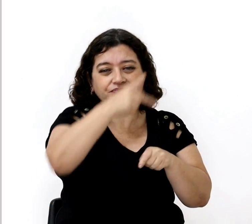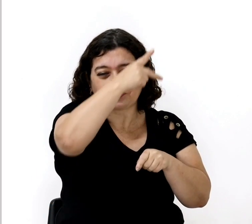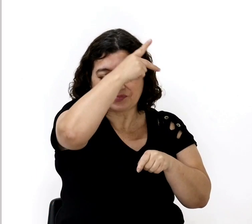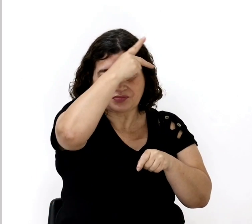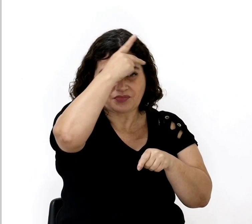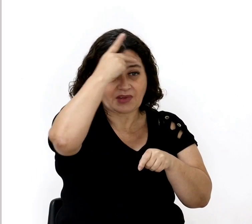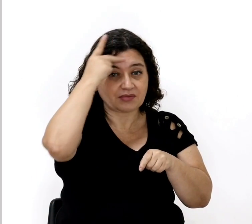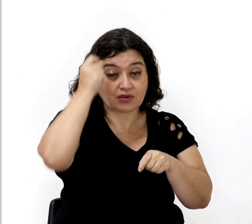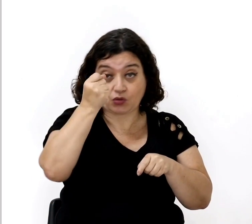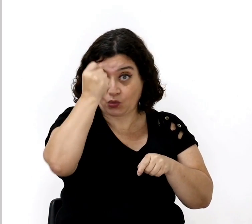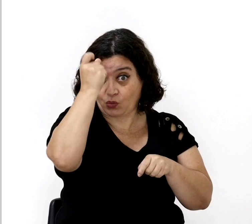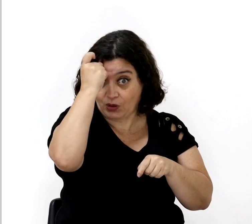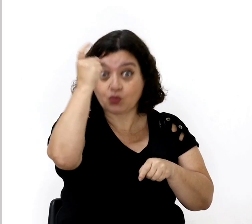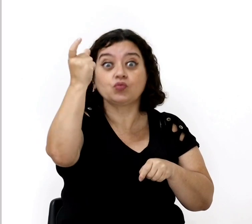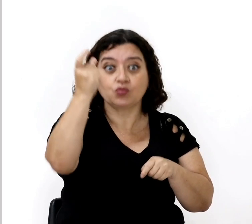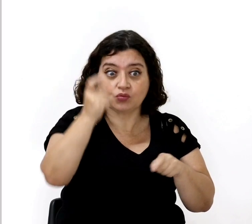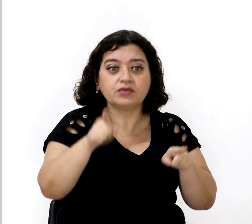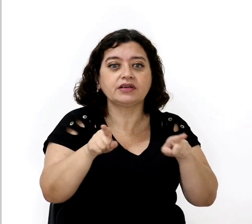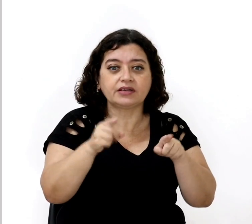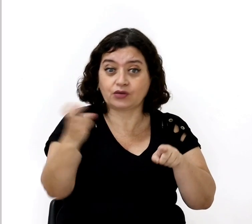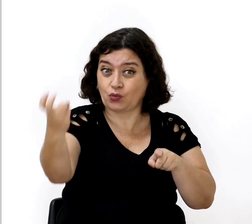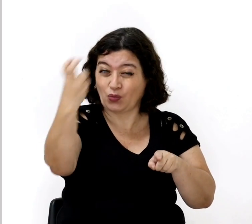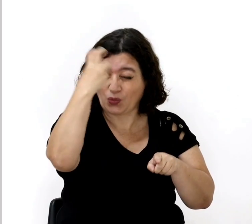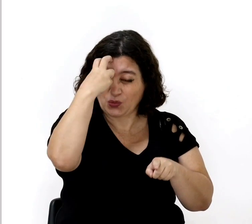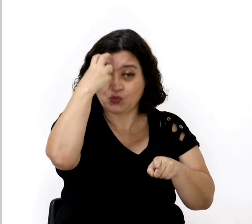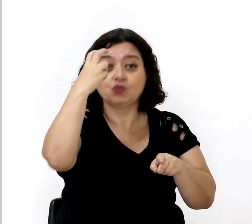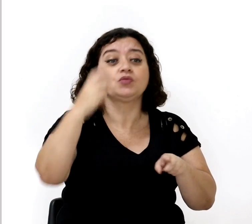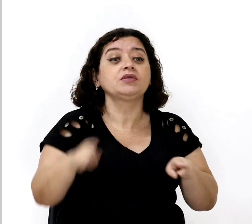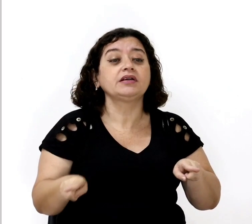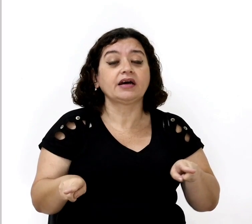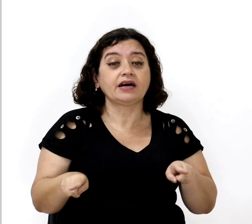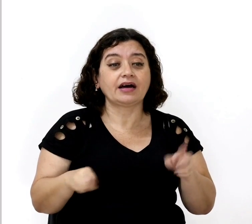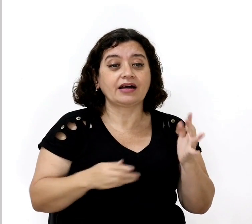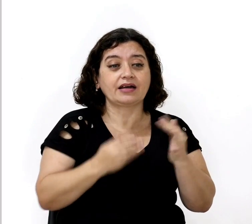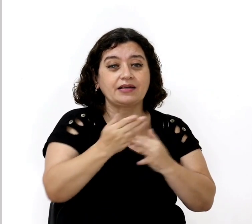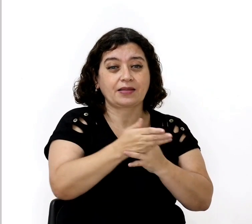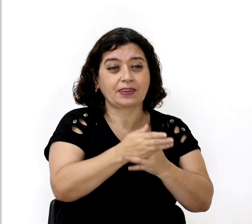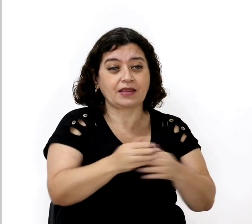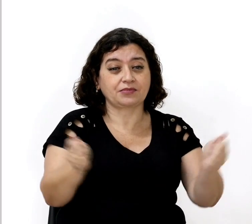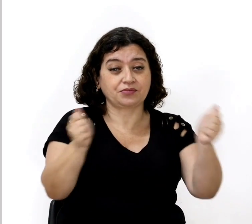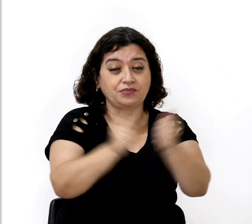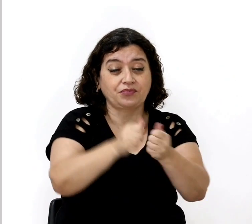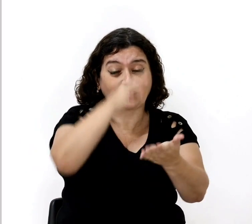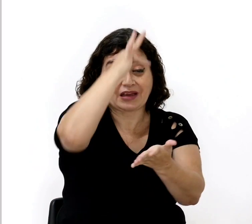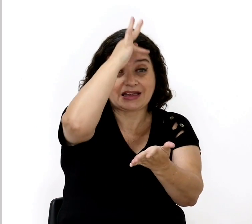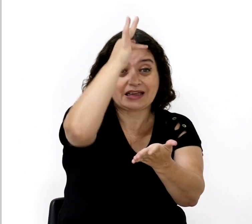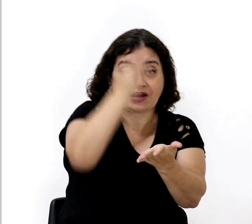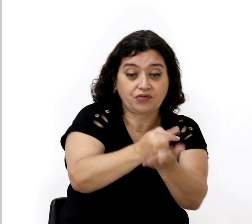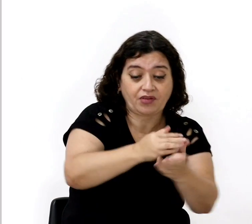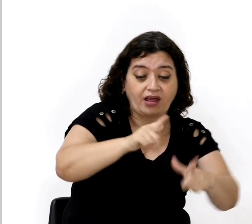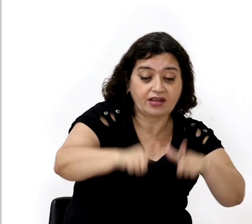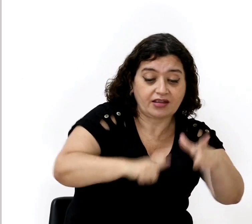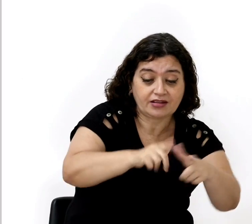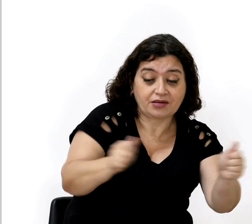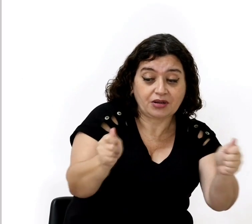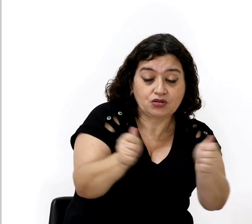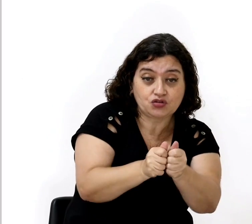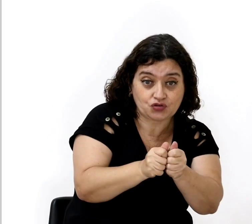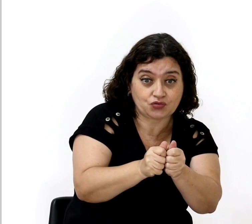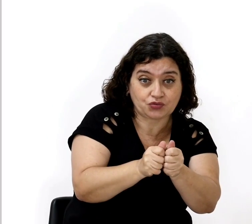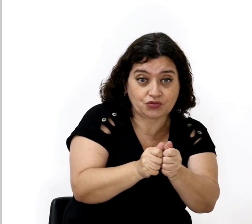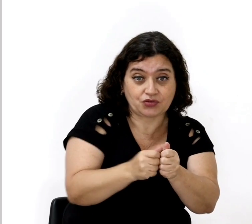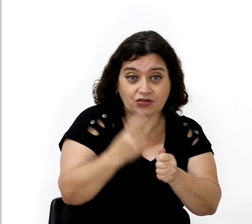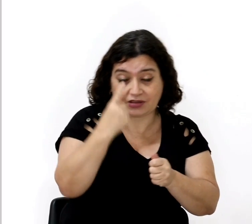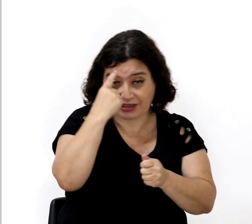pôr a pessoa em contato com a cultura, por meio da integração da fé com o trabalho. Ou seja,